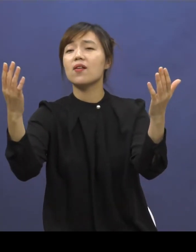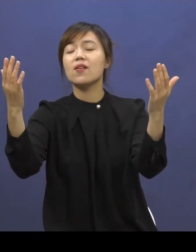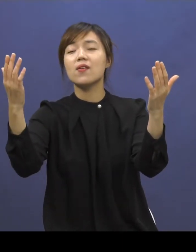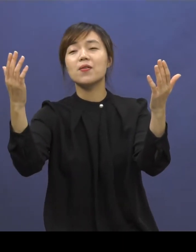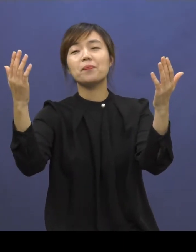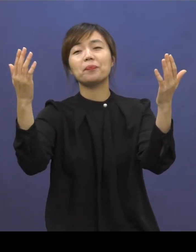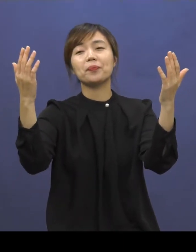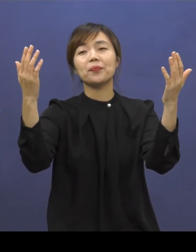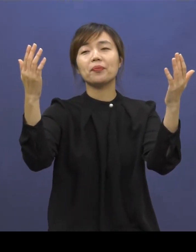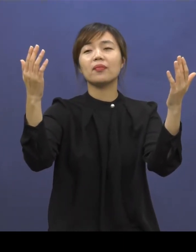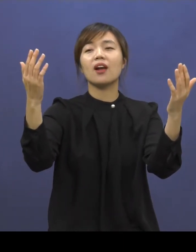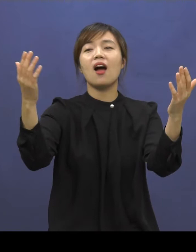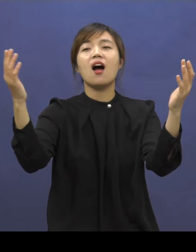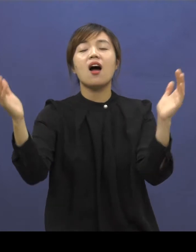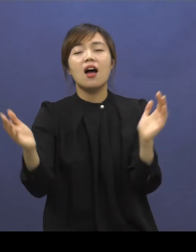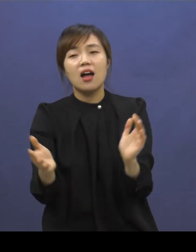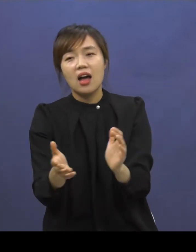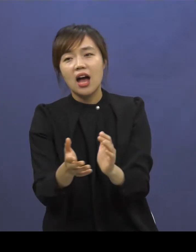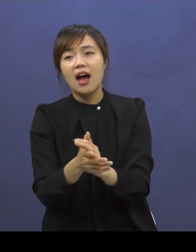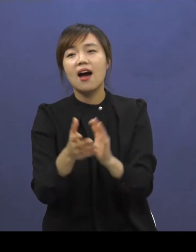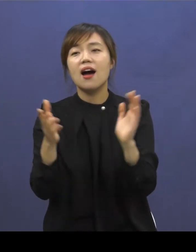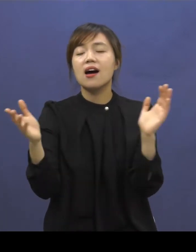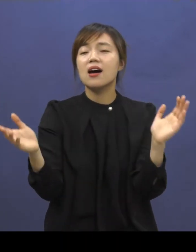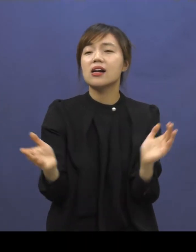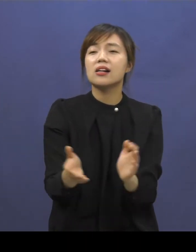찬송하면서 할렐루야